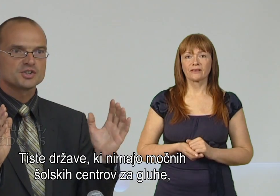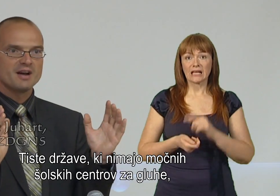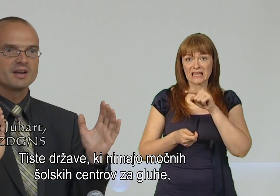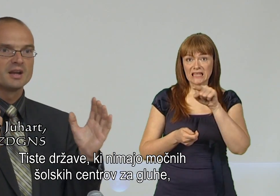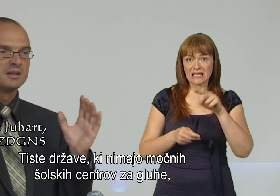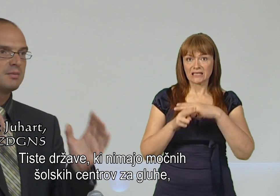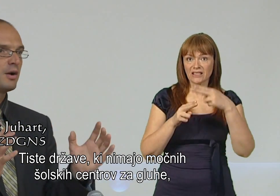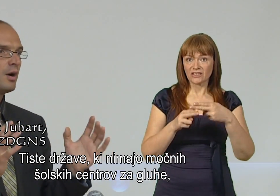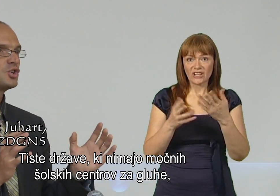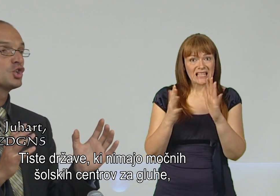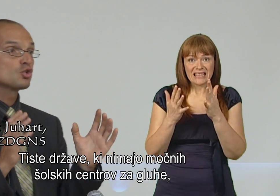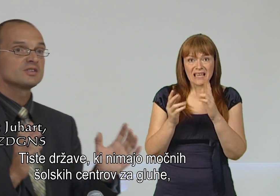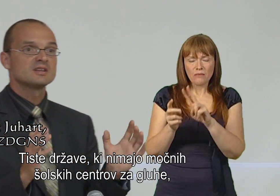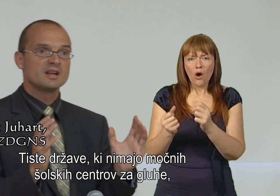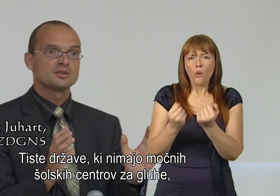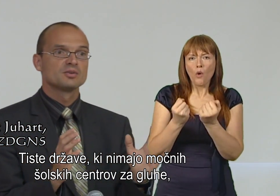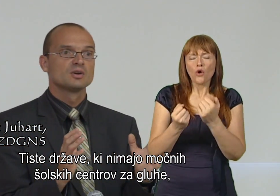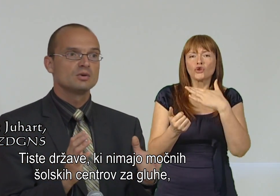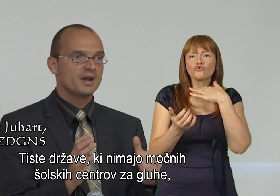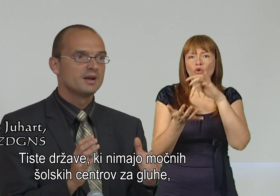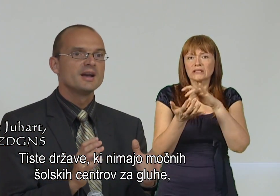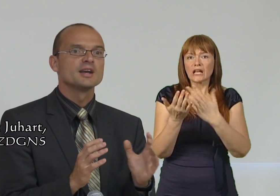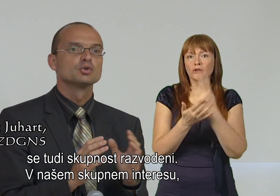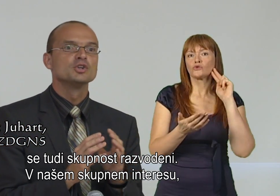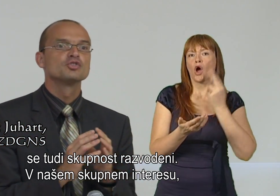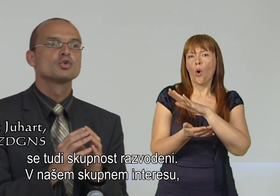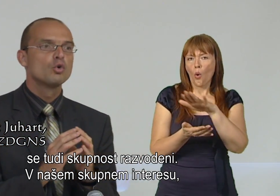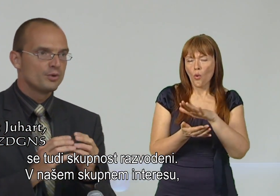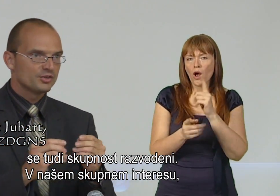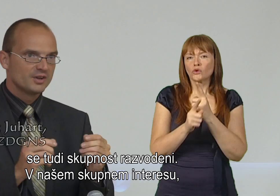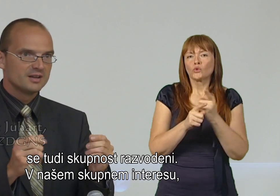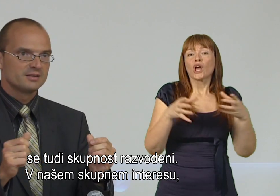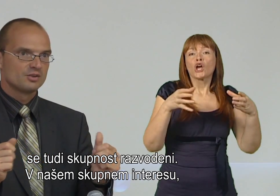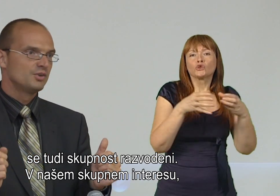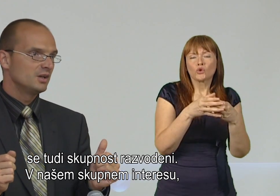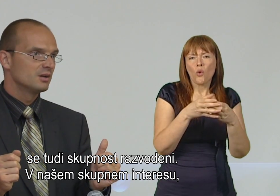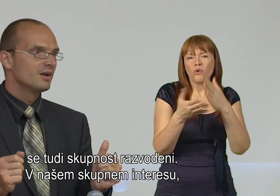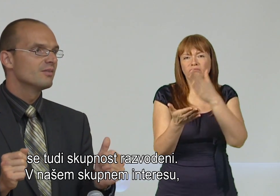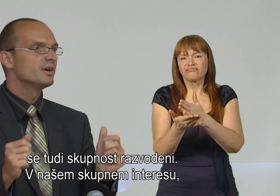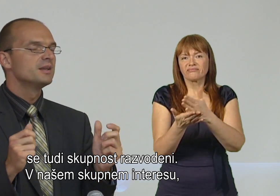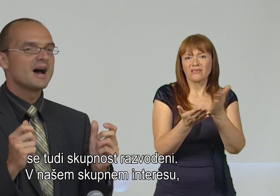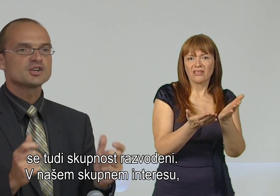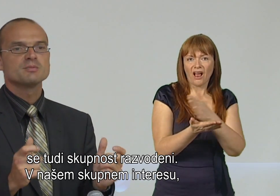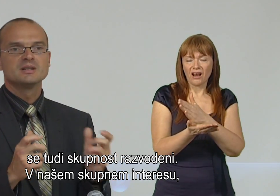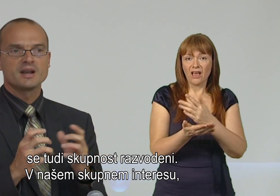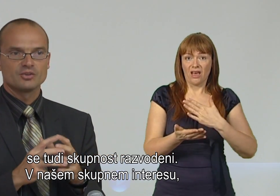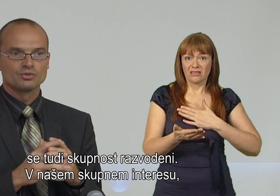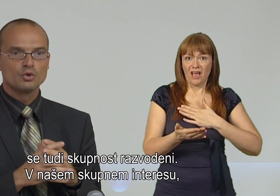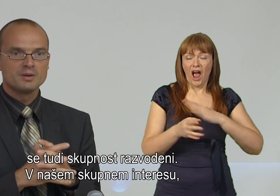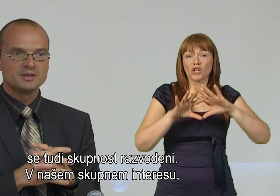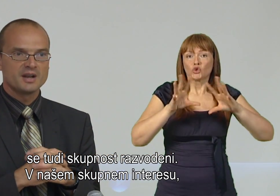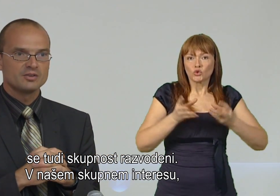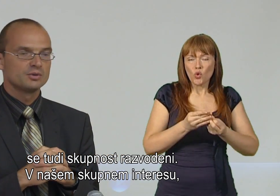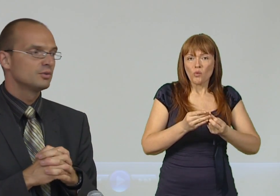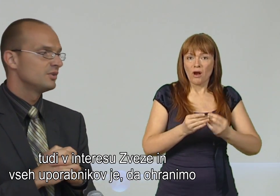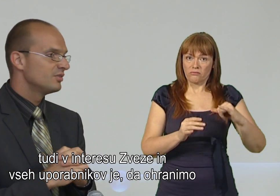Tiste države, ki nimajo močnih šolskih centrov za gluhe, je tudi skupnost se razvedeni. V našem interesu,